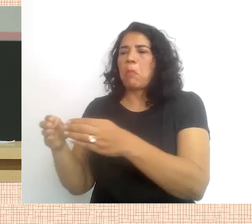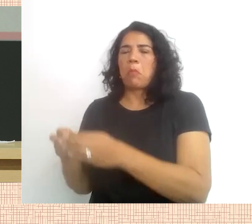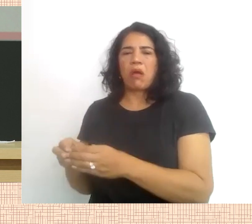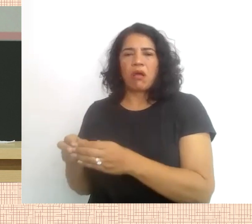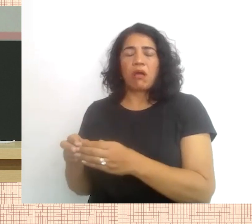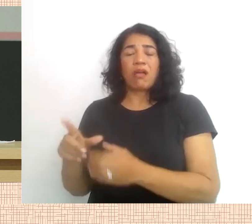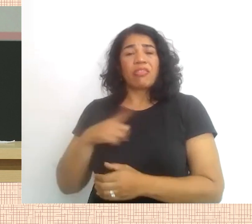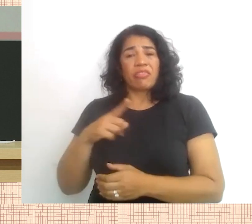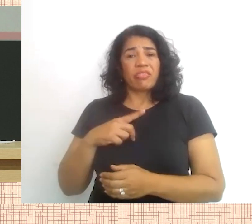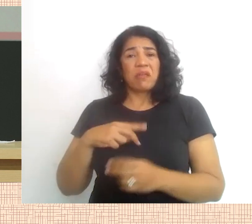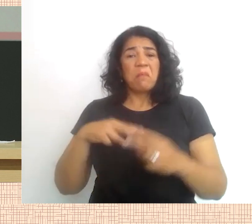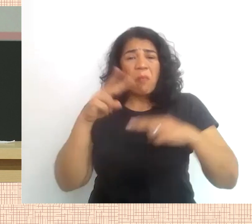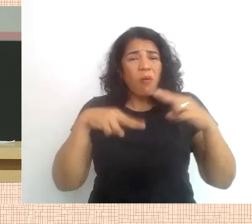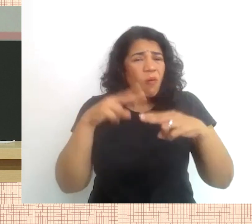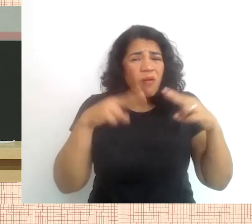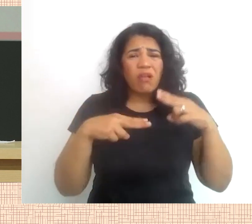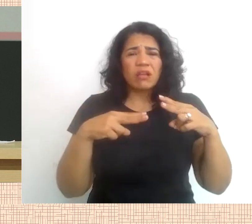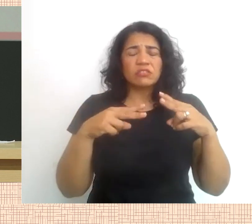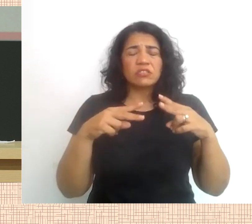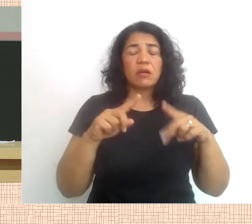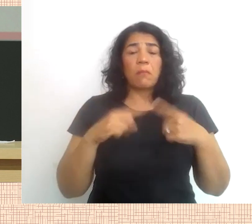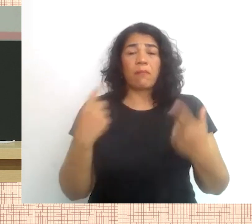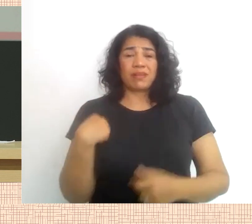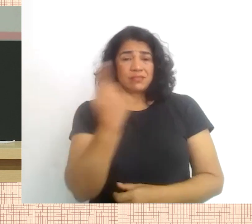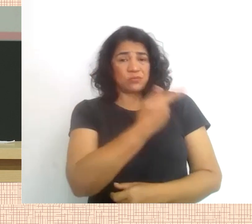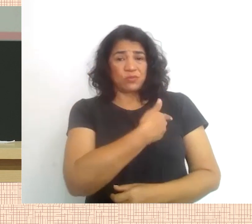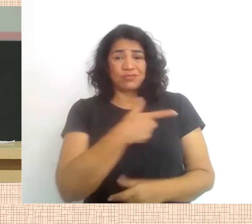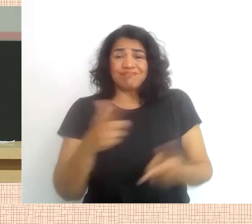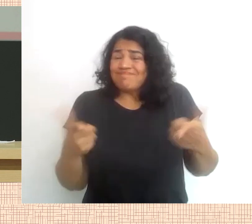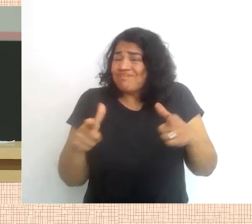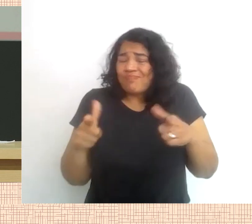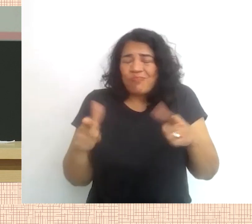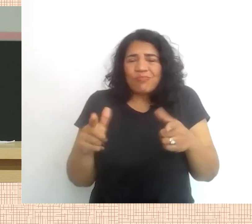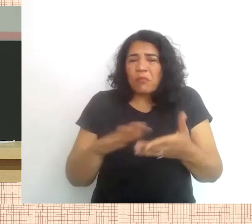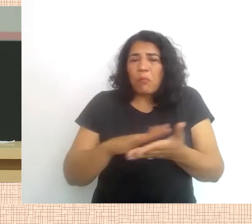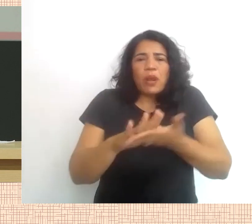nossa ligação é só por Deus mesmo, pelo Espírito.